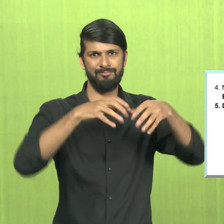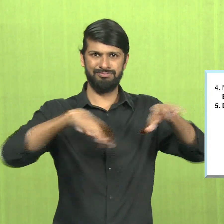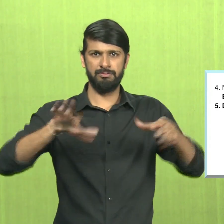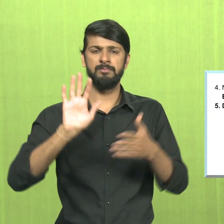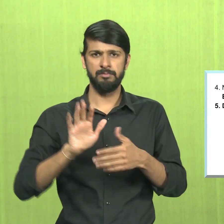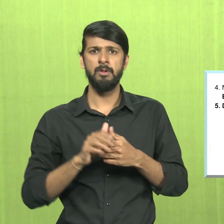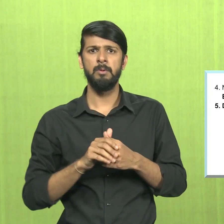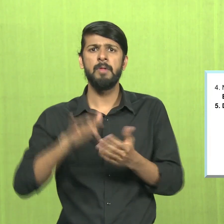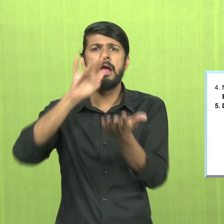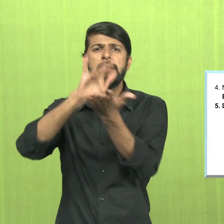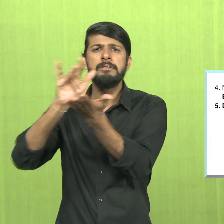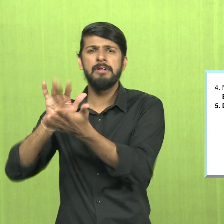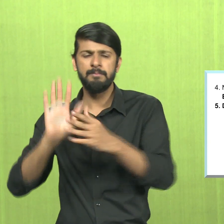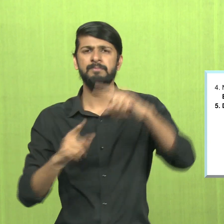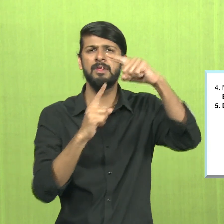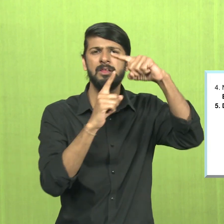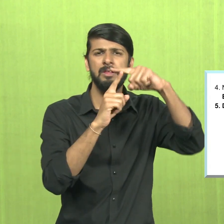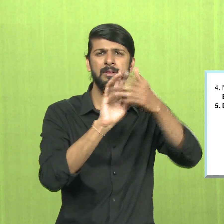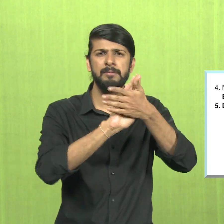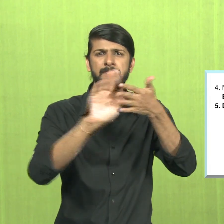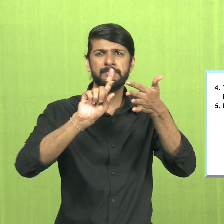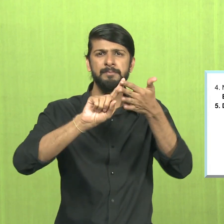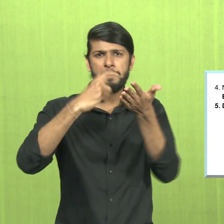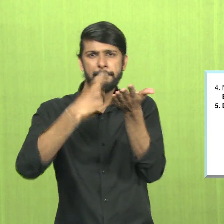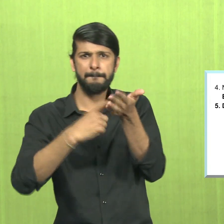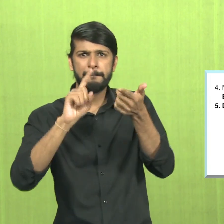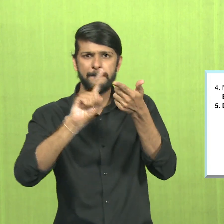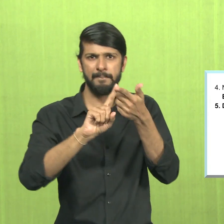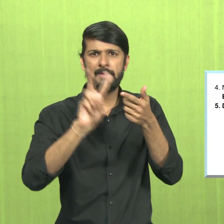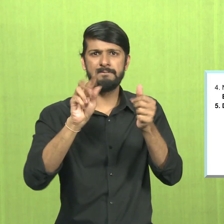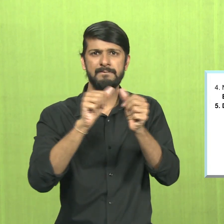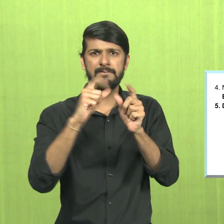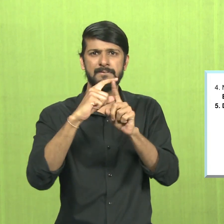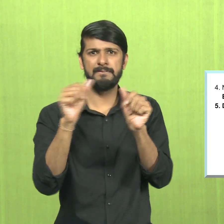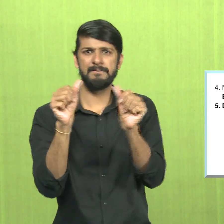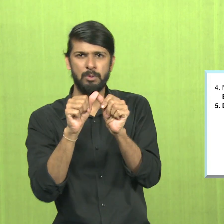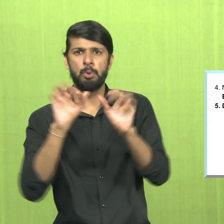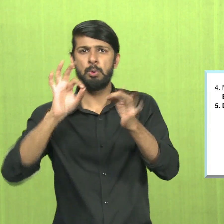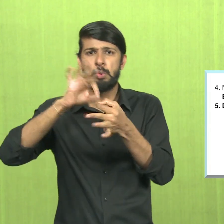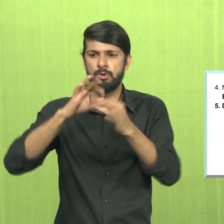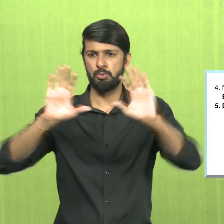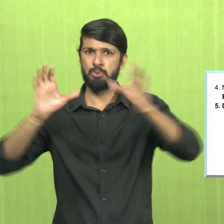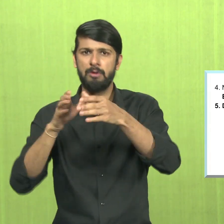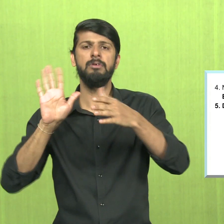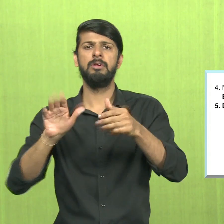मैं नाचूं बिहेव मोर ग्रुप्स फॉर एग्जांपल लुट थे्रवादा